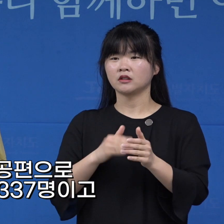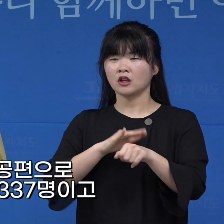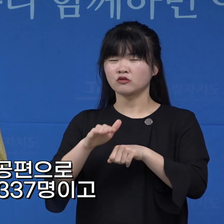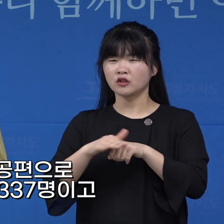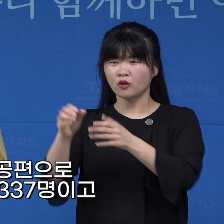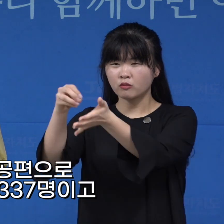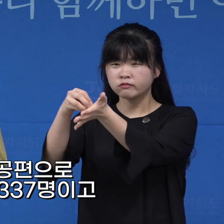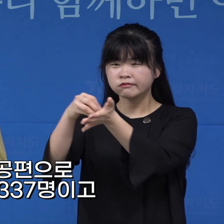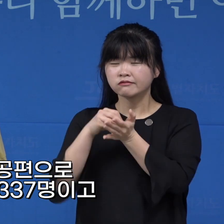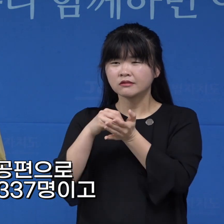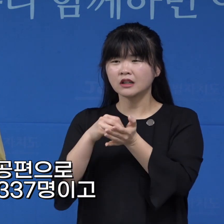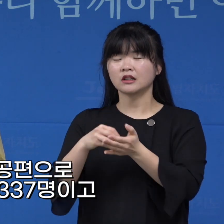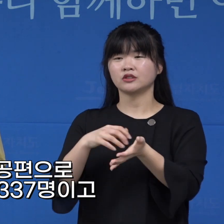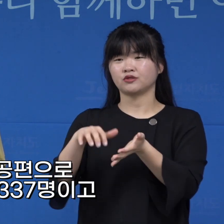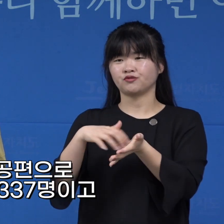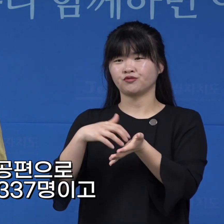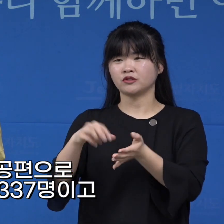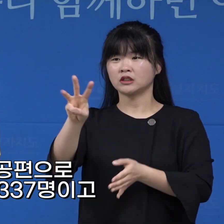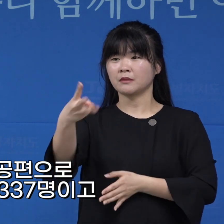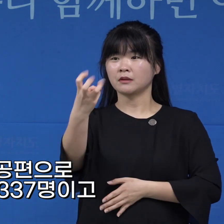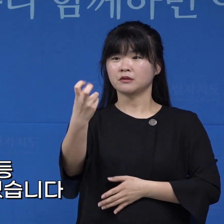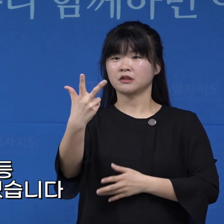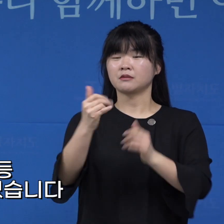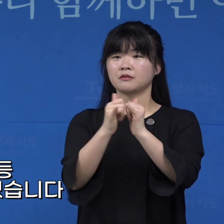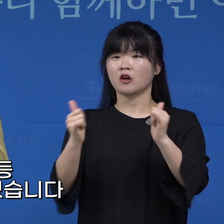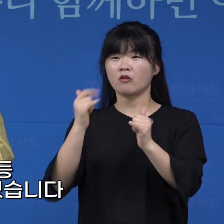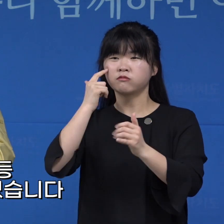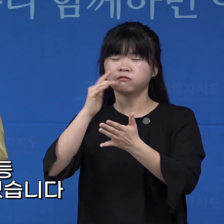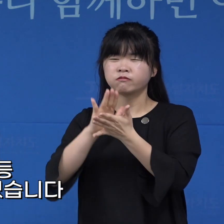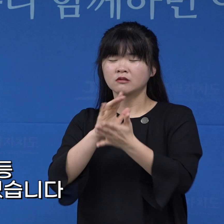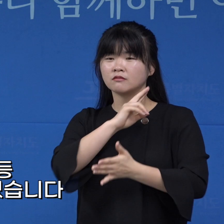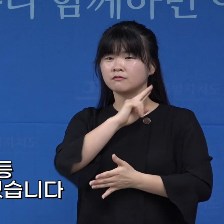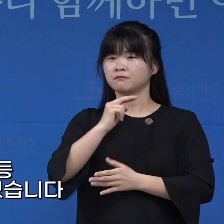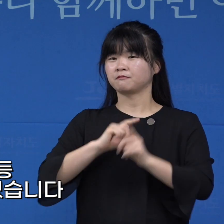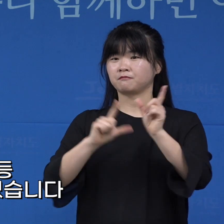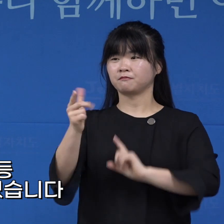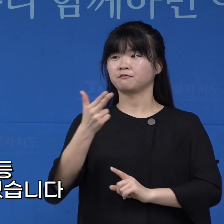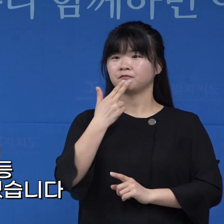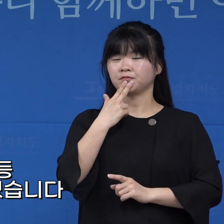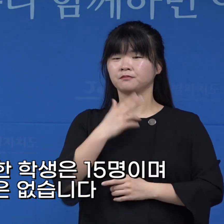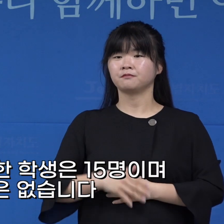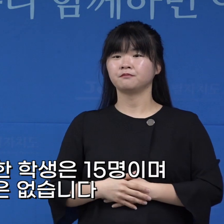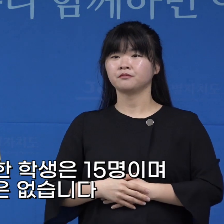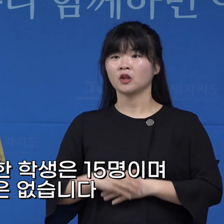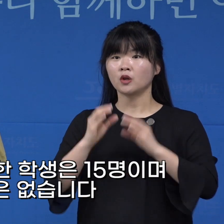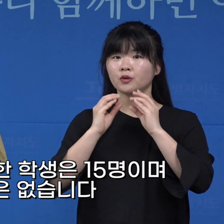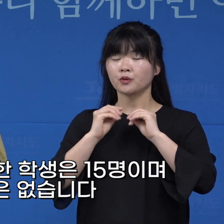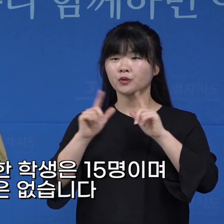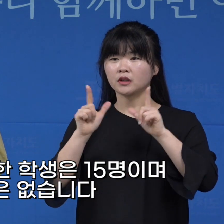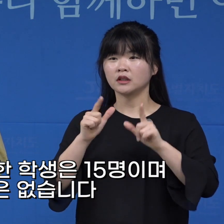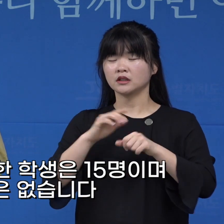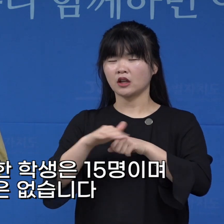항공편으로 입도한 승객은 337명이고 발열 등 증상은 없었습니다. 토요일에